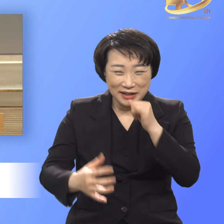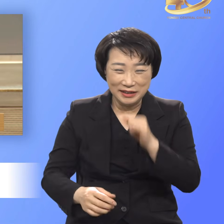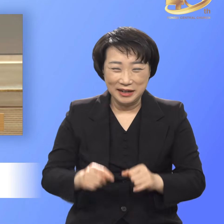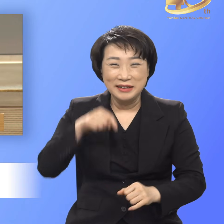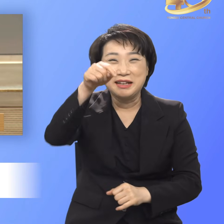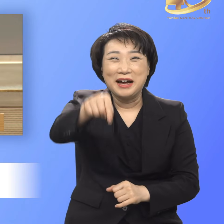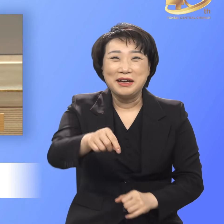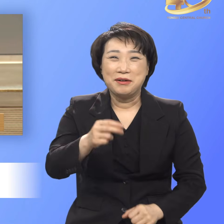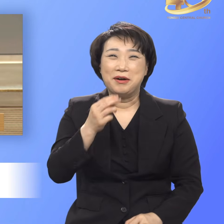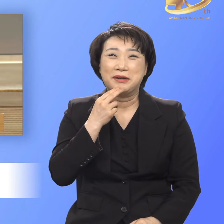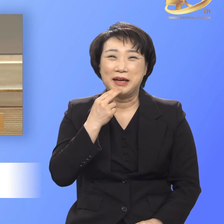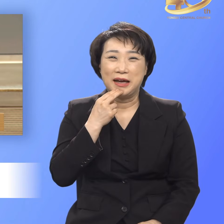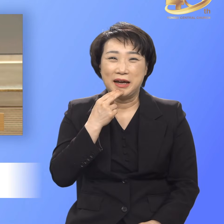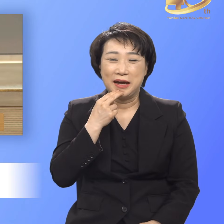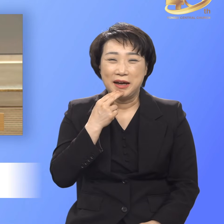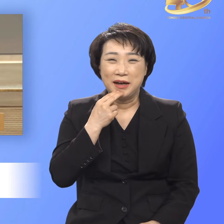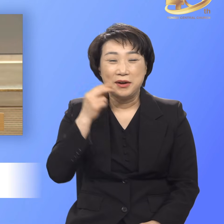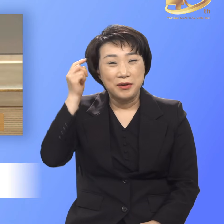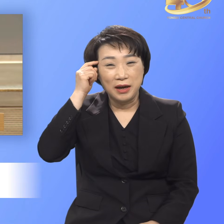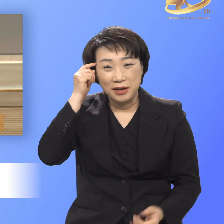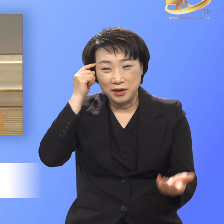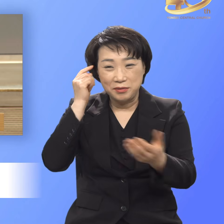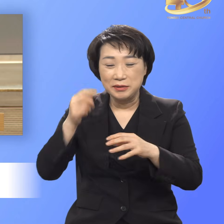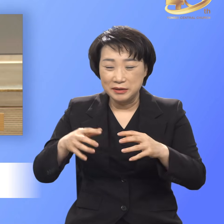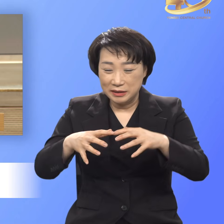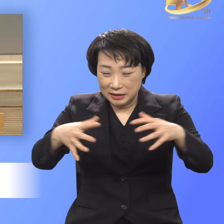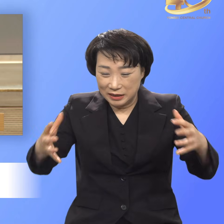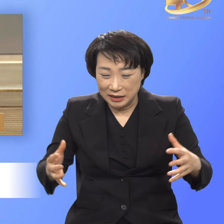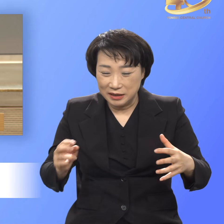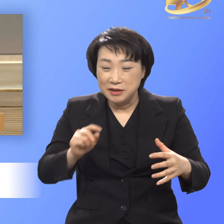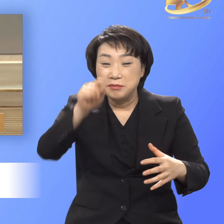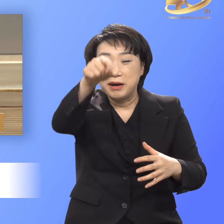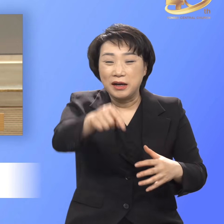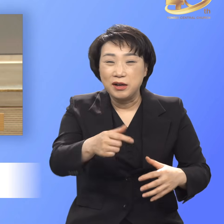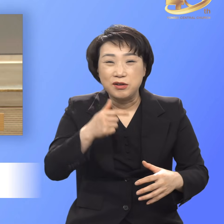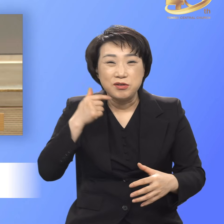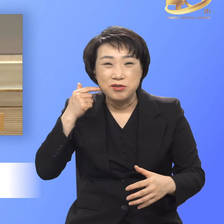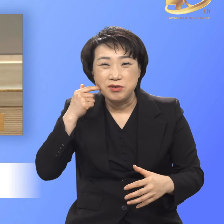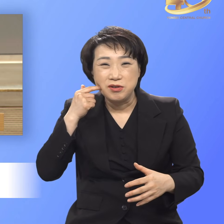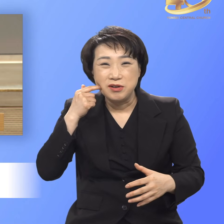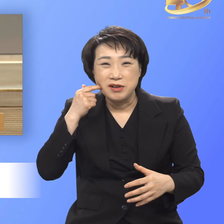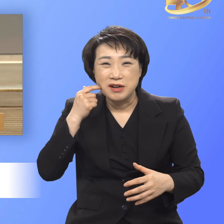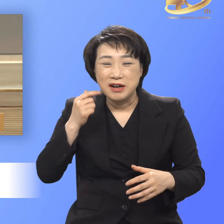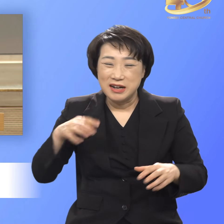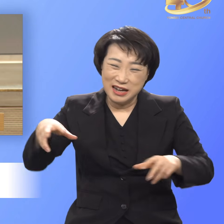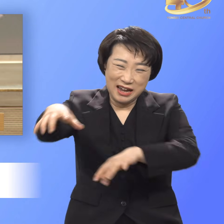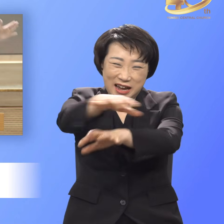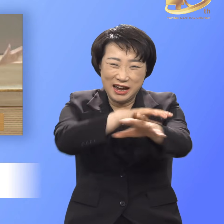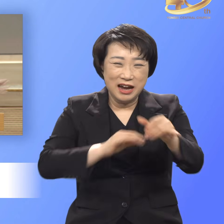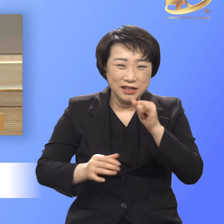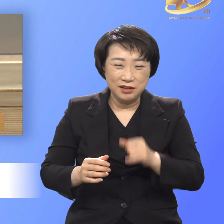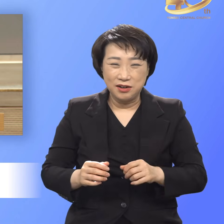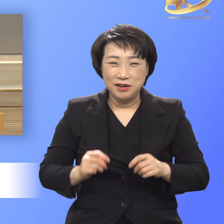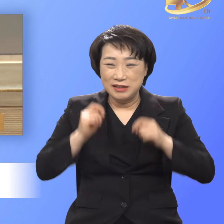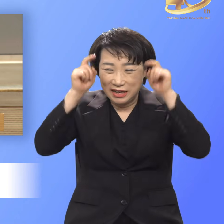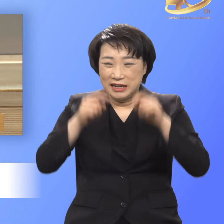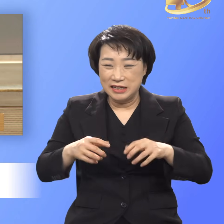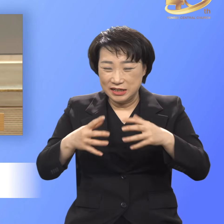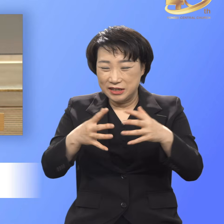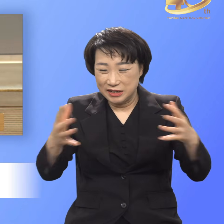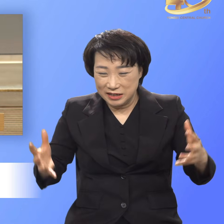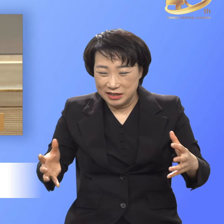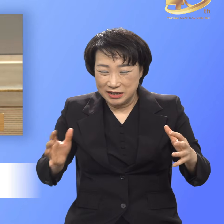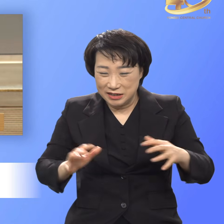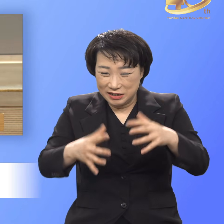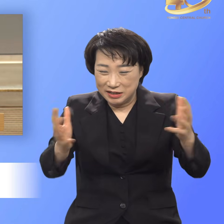응? 밖에는 이렇게 유혹하는 인리가 득실득실한데 양이 우리를 넘어가려고 할 때